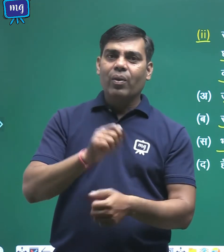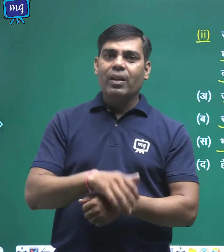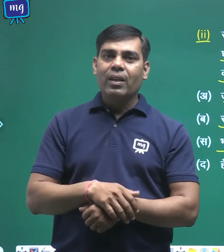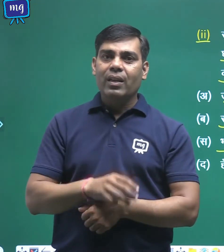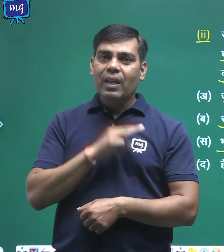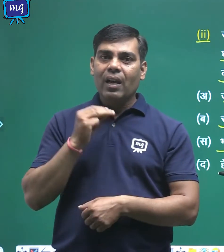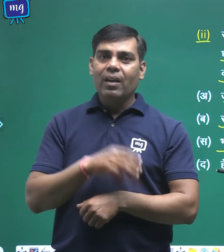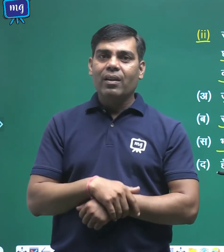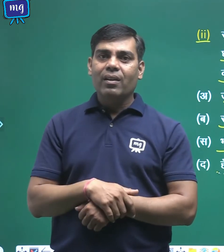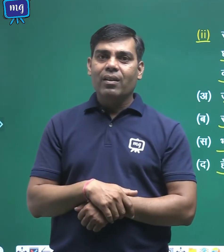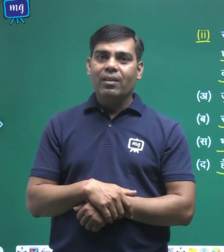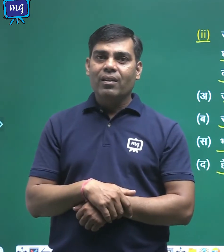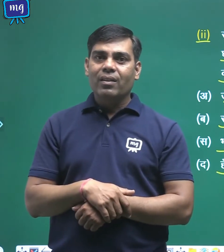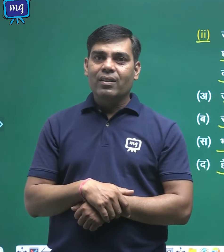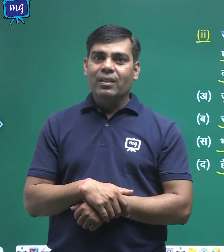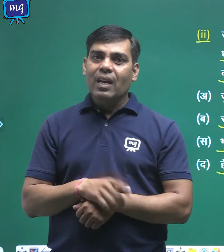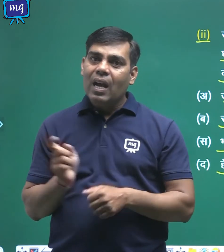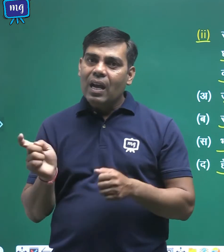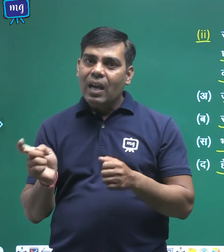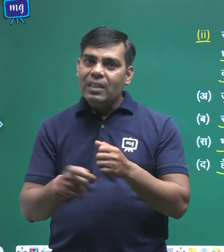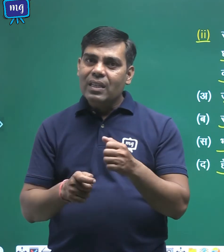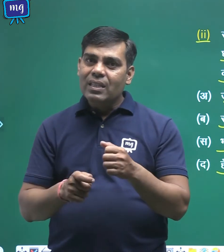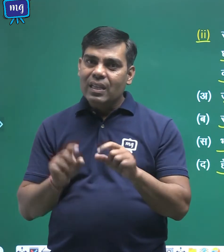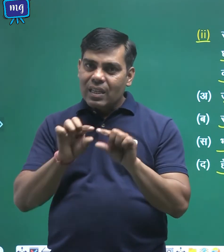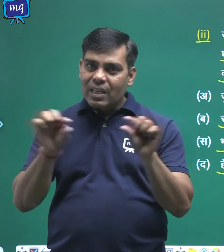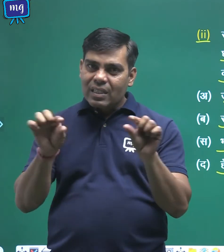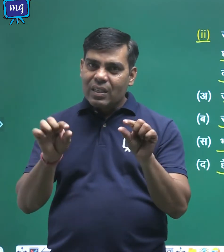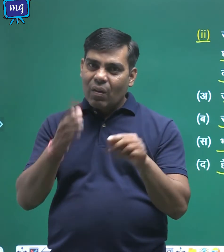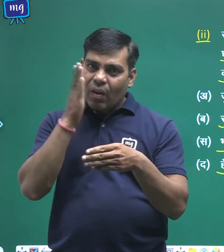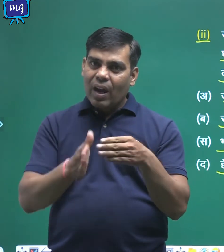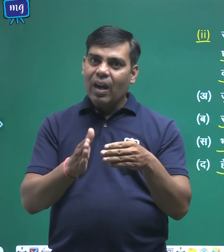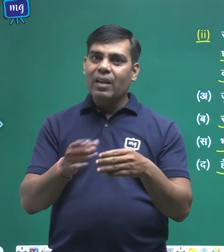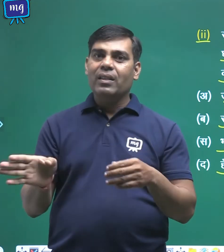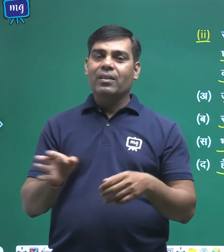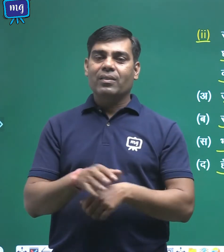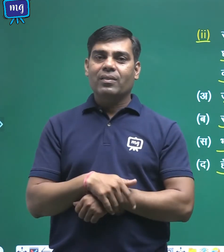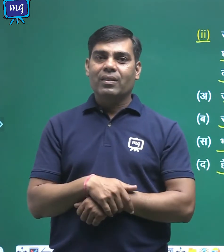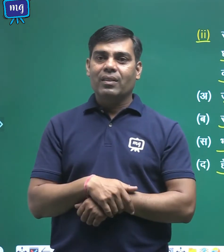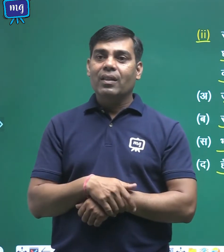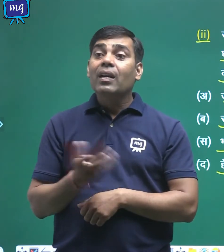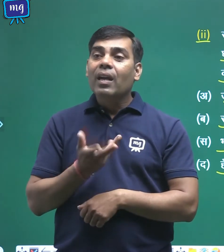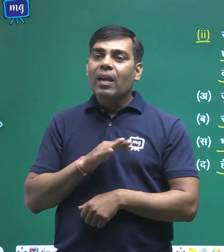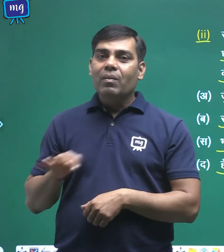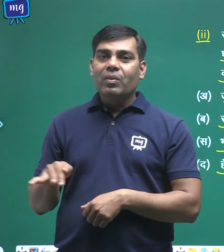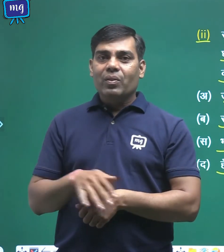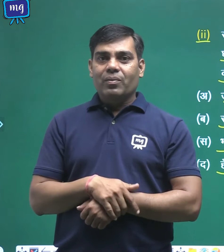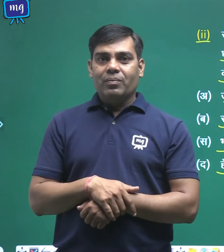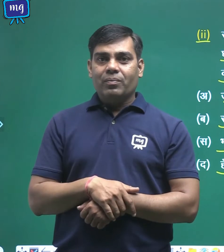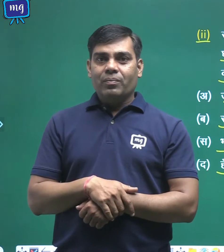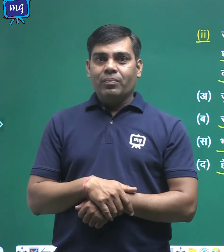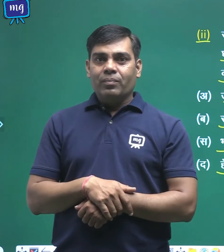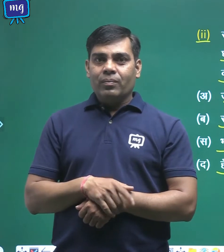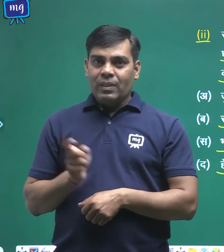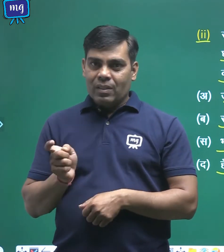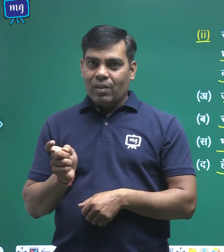या हंसिए से रस्सी काट दी। क्या आएगा बच्चों?